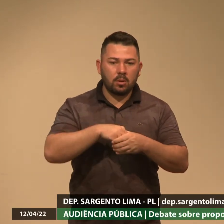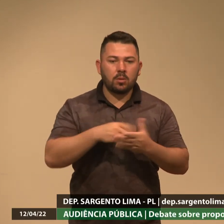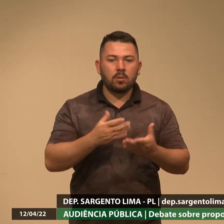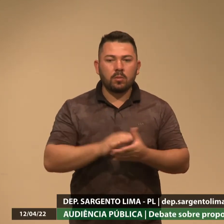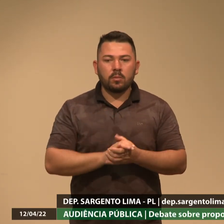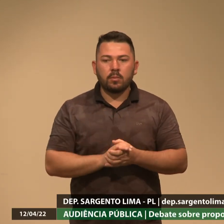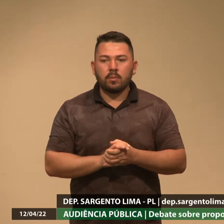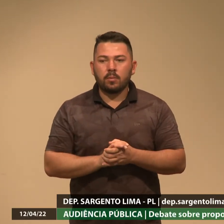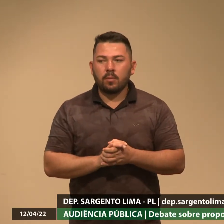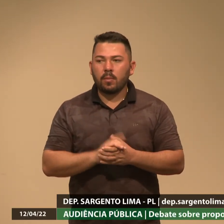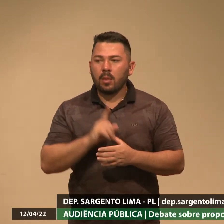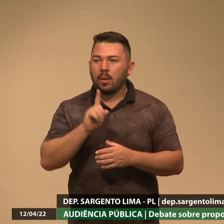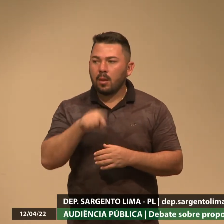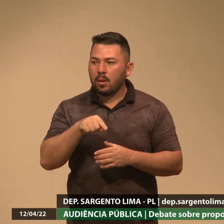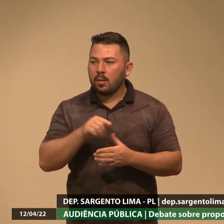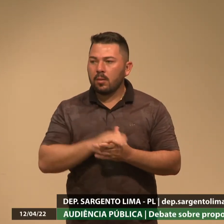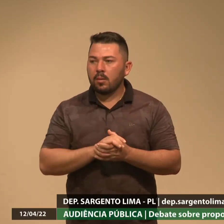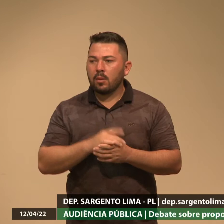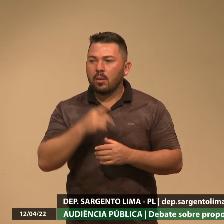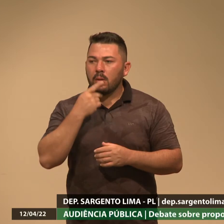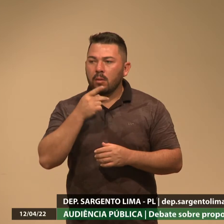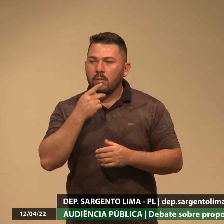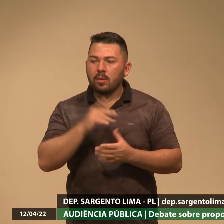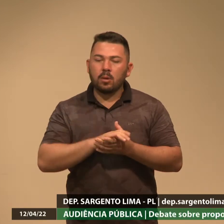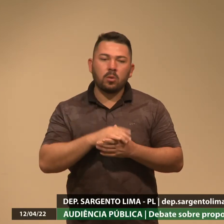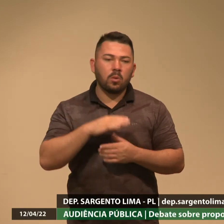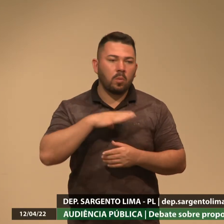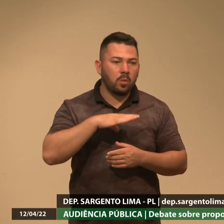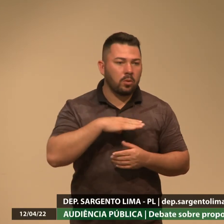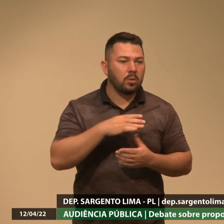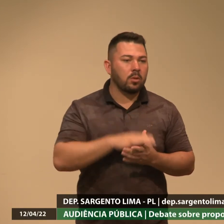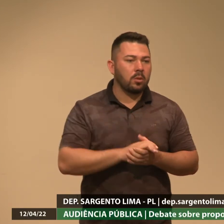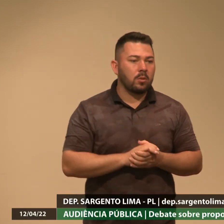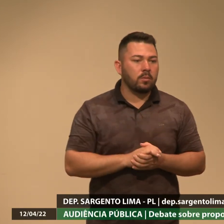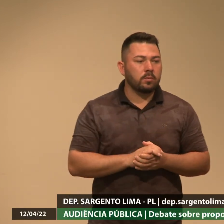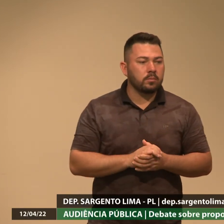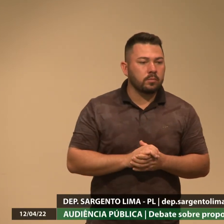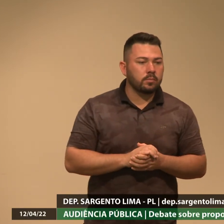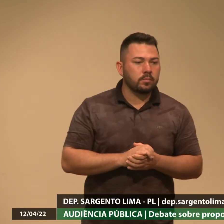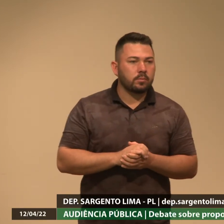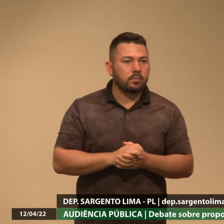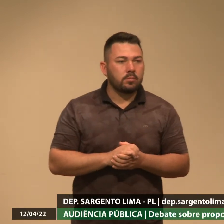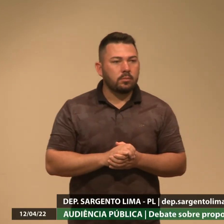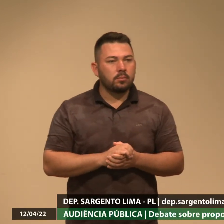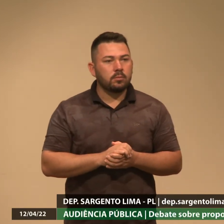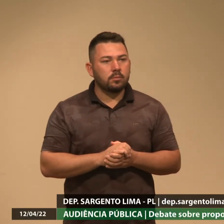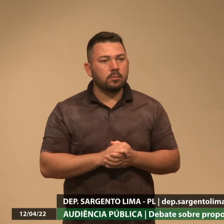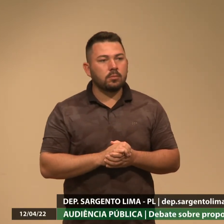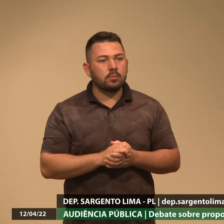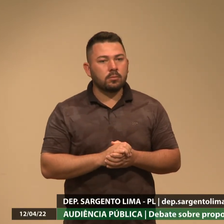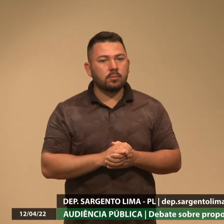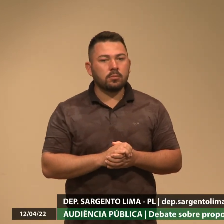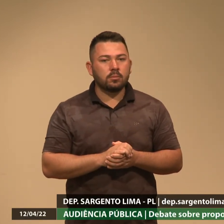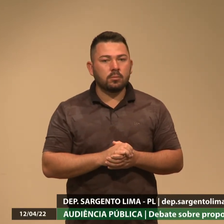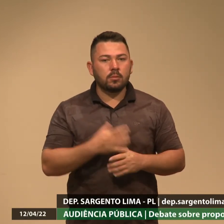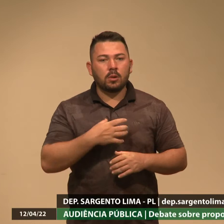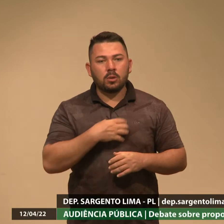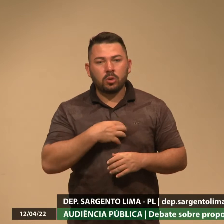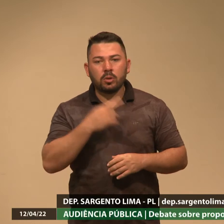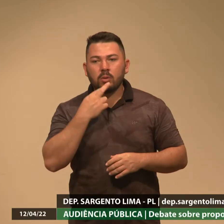turístico é falando português bem claro pela caça do javali hora que tipo de resposta